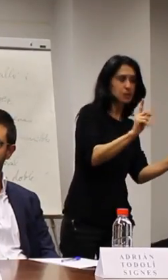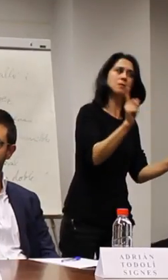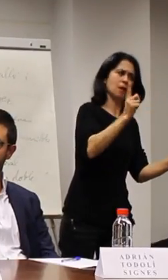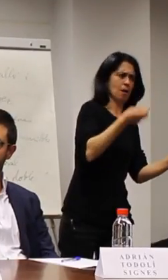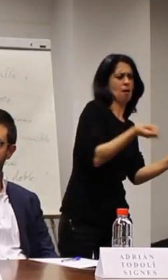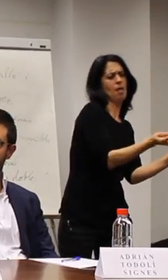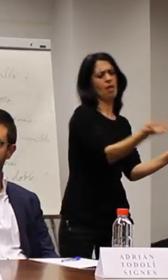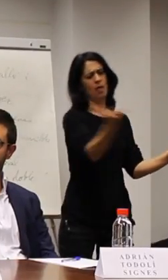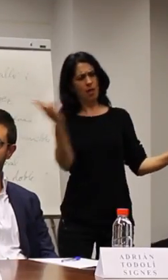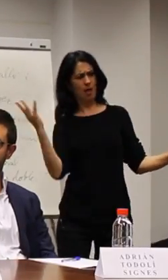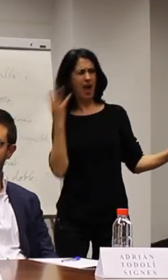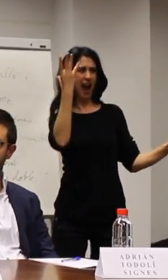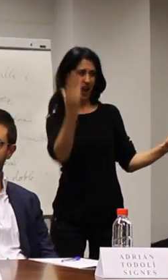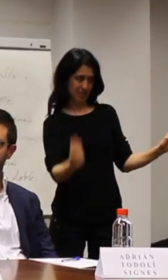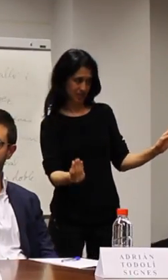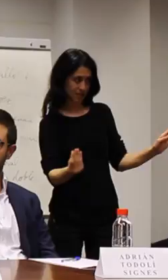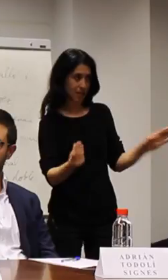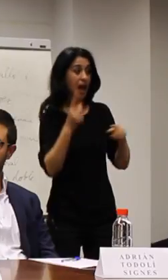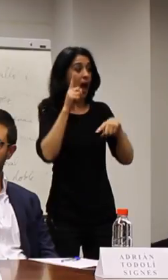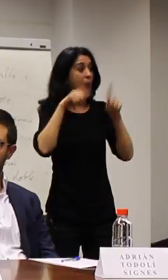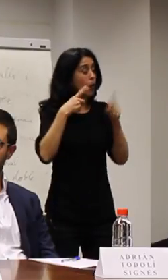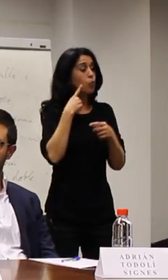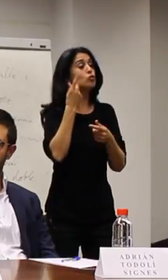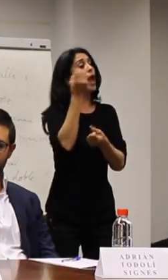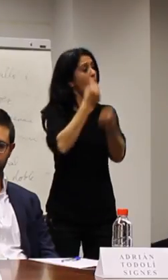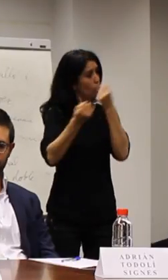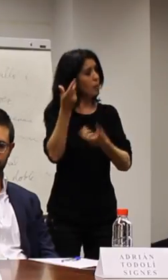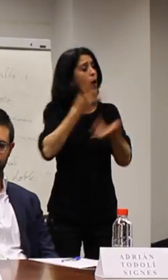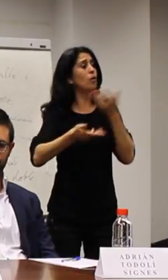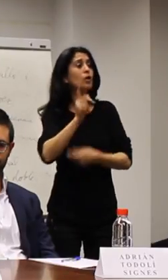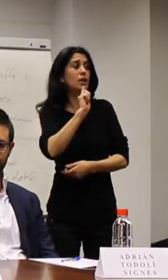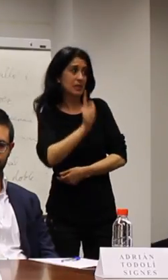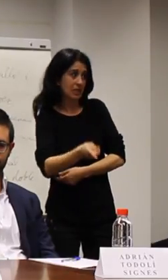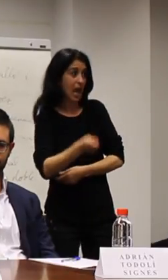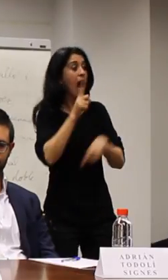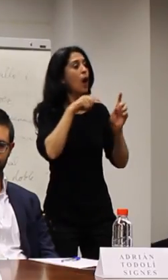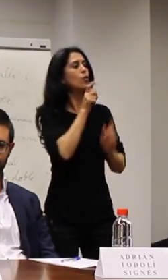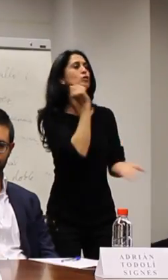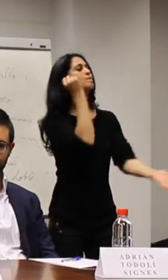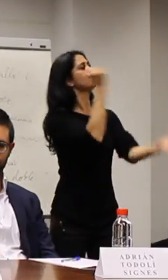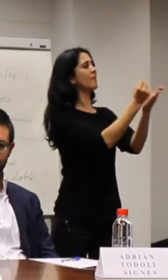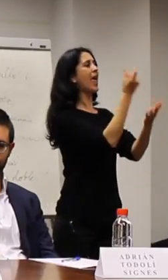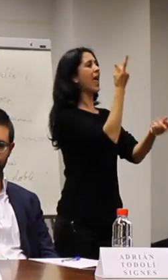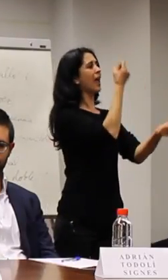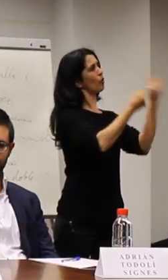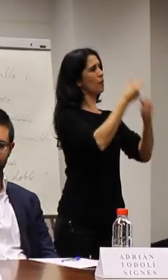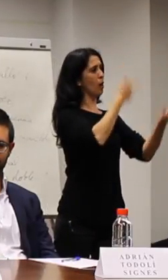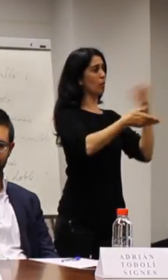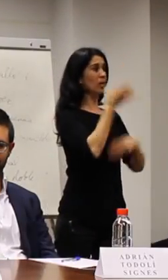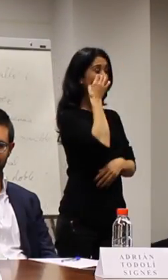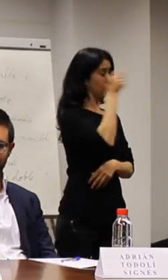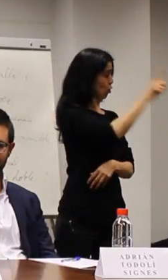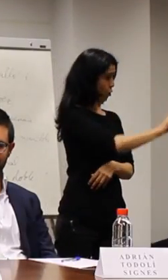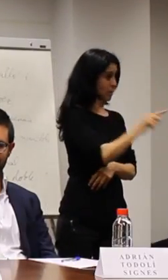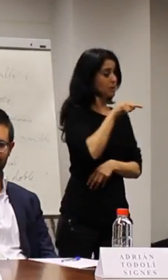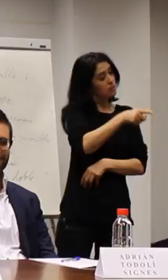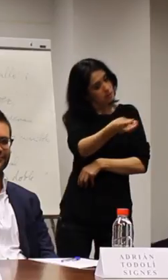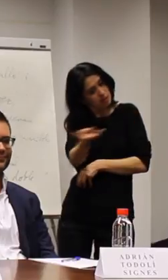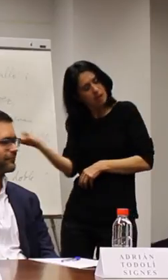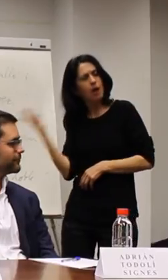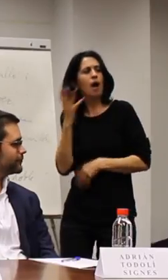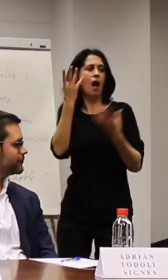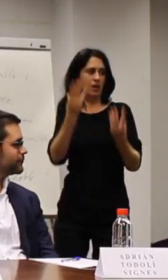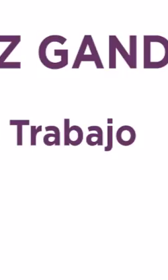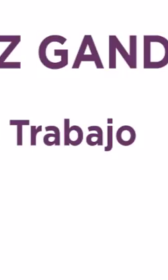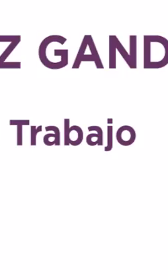economía colaborativa que no lo es. Y yo creo que ¿sí? Me reservo para las